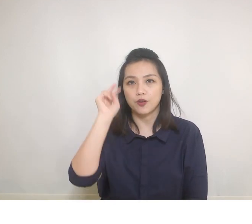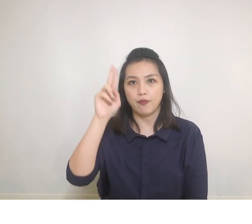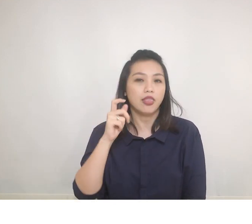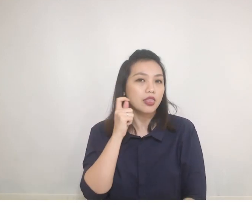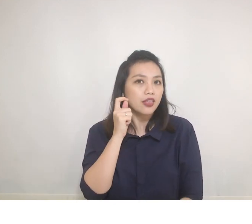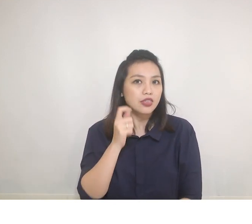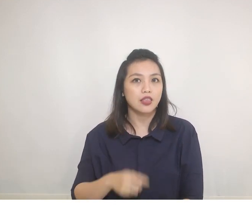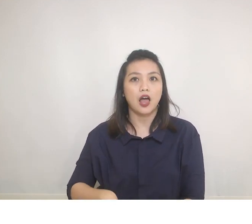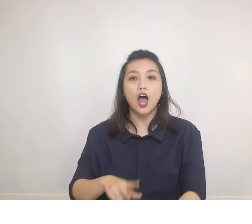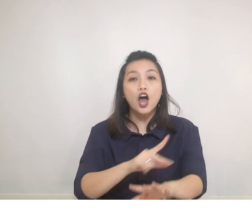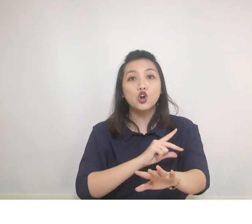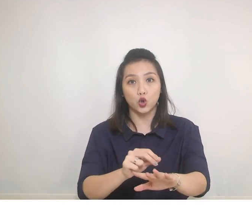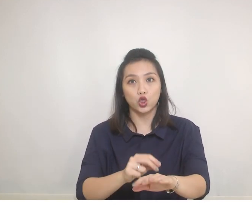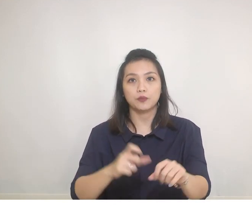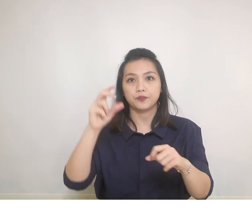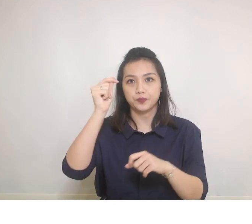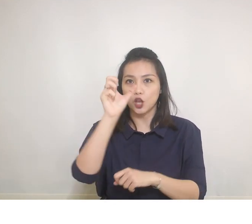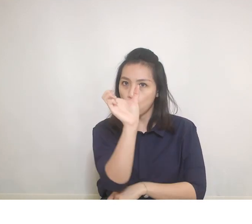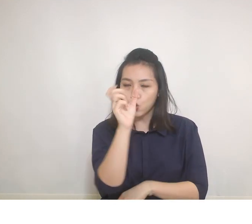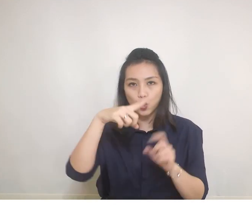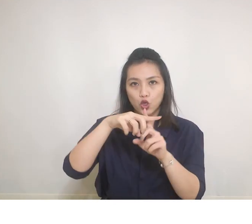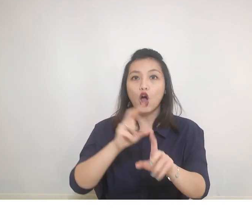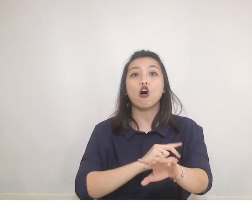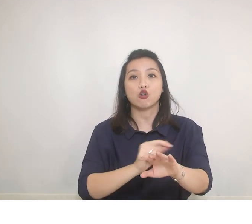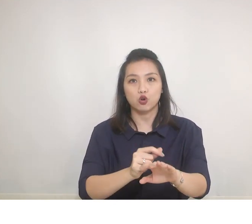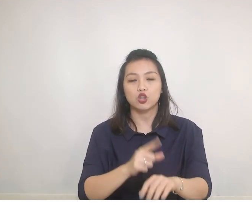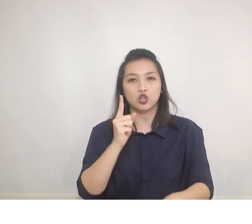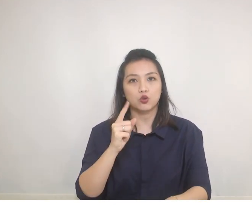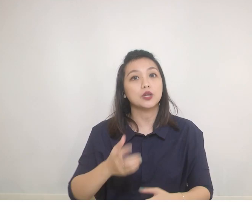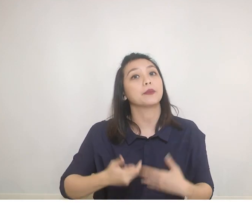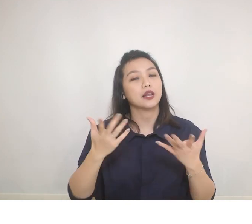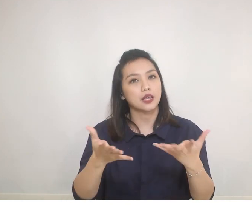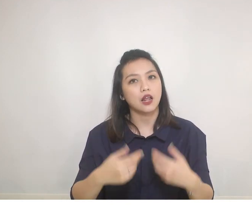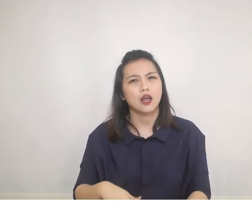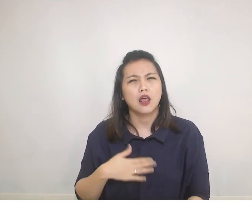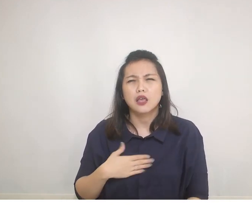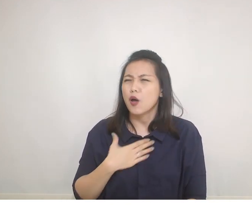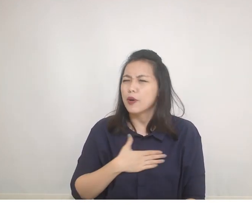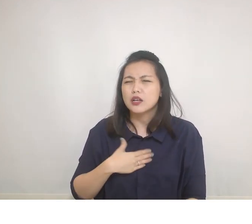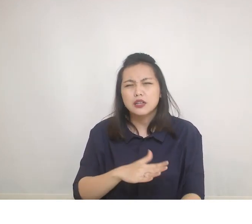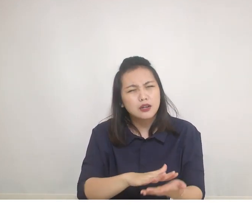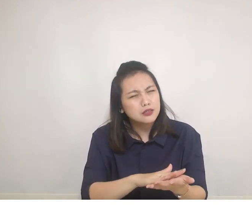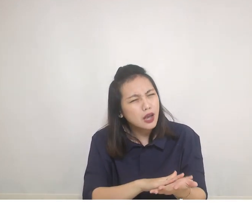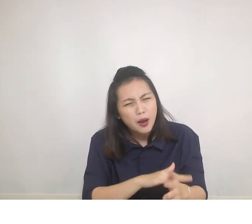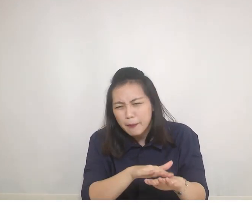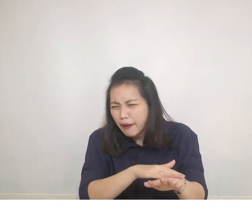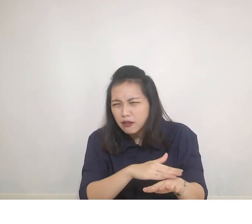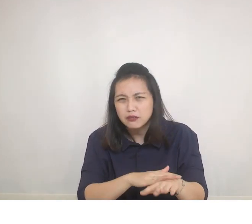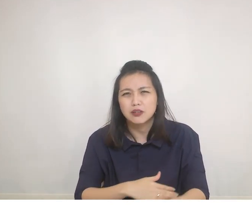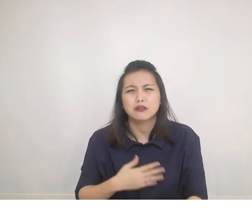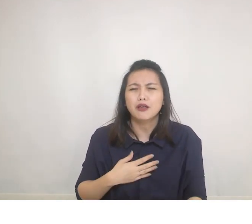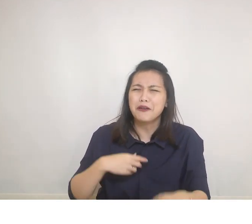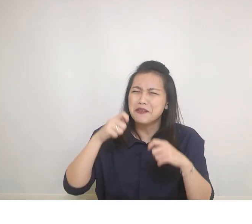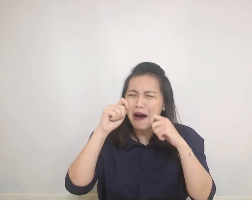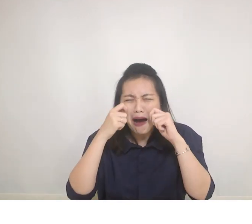kerajaan saya sendiri. Harusnya visi kita itu adalah visi kerajaan Allah, yaitu melayani jiwa-jiwa. Dan setelah itu